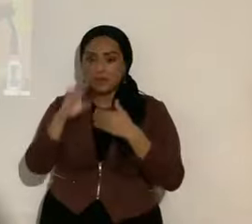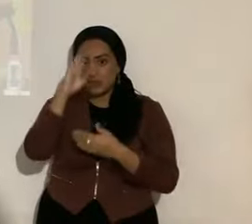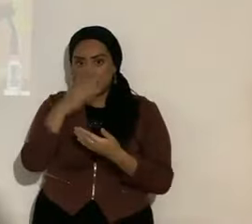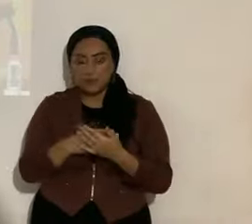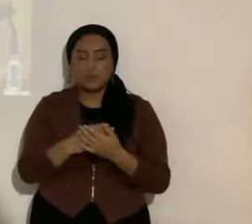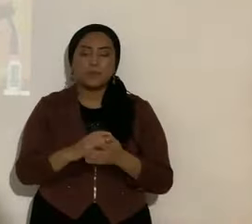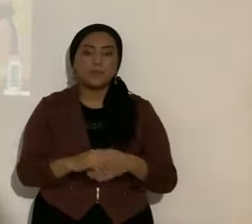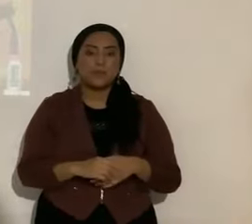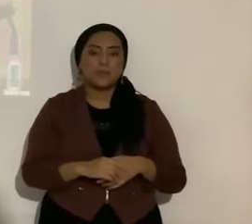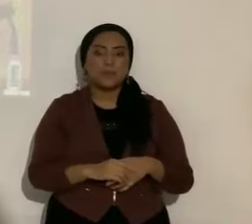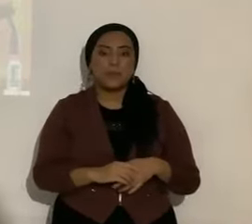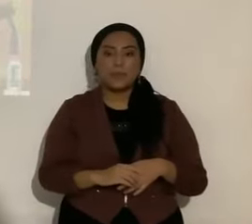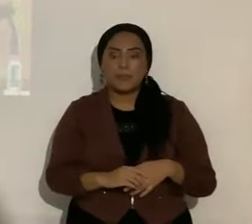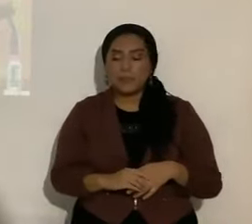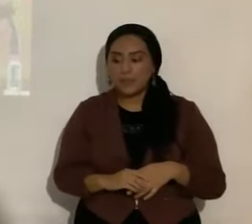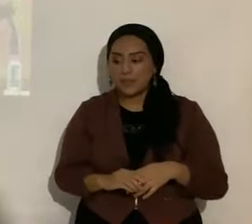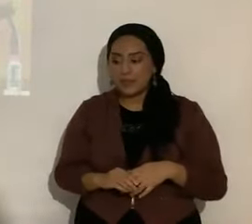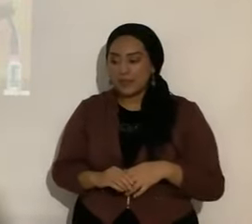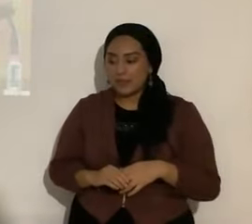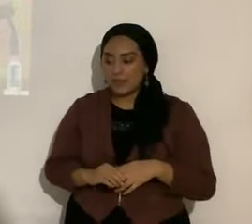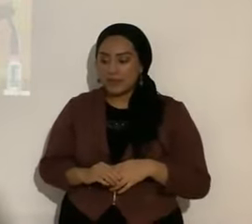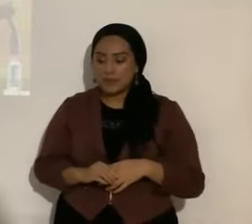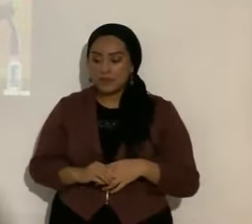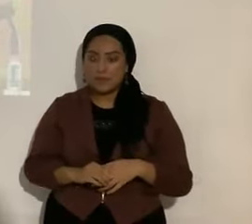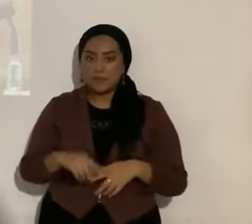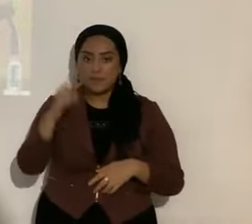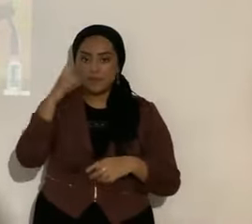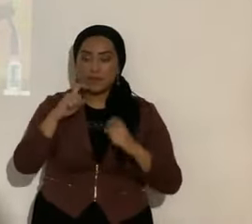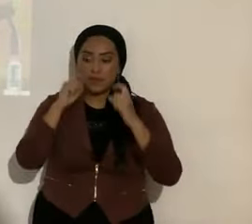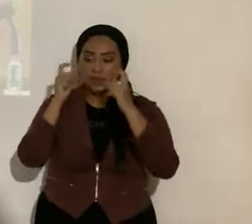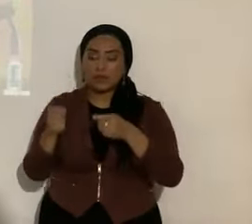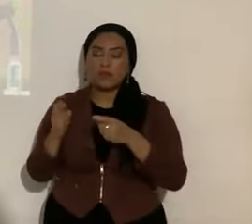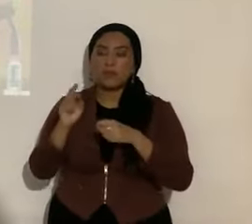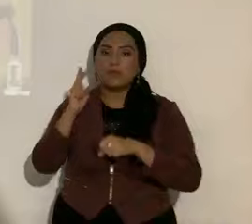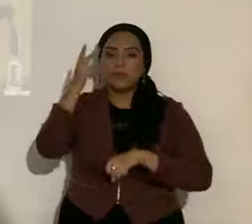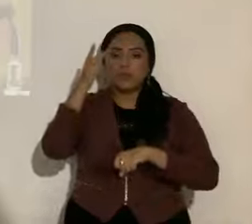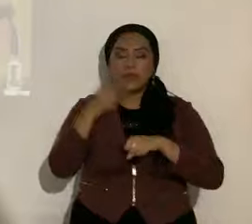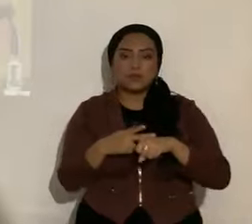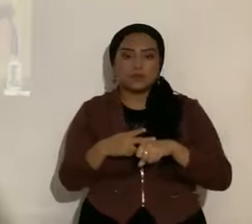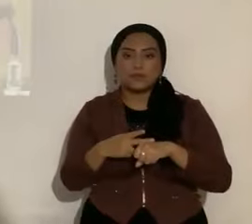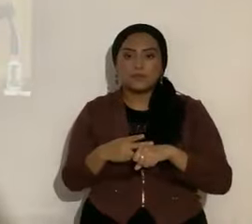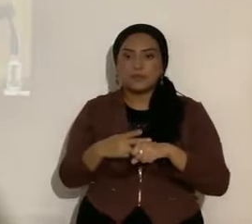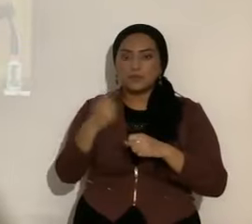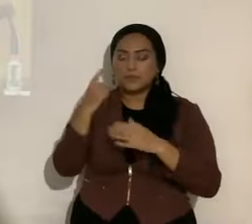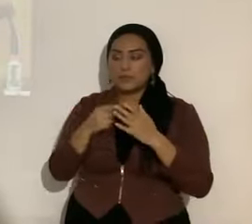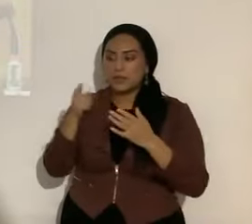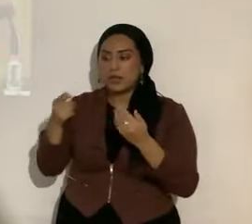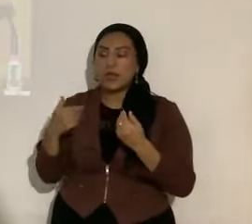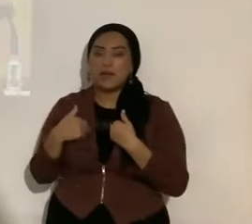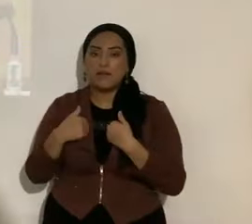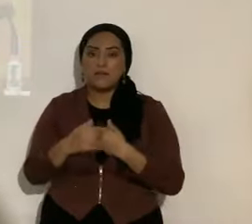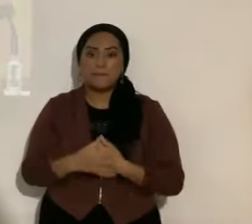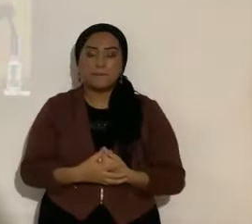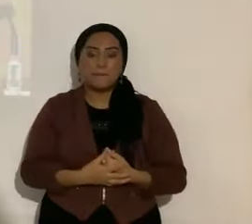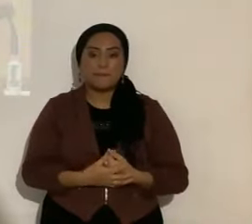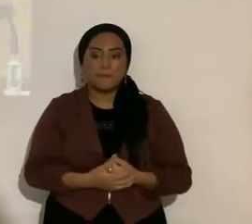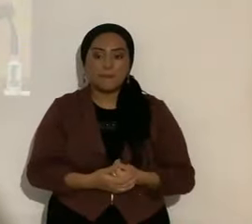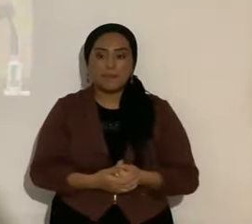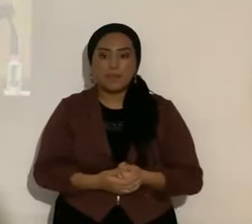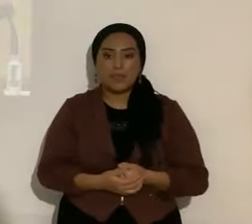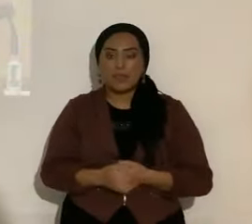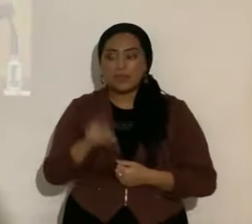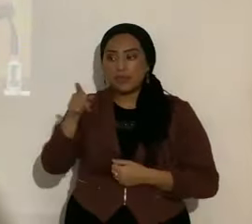Bueno, no voy a ministrar sobre eso, eso ya está en las parashot. Para darle el doble de lo que correspondiera a cada uno de los demás,